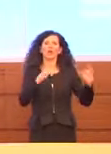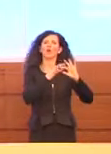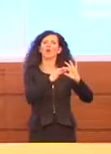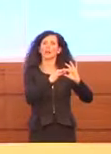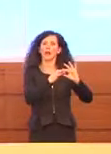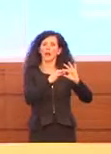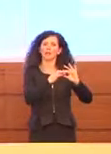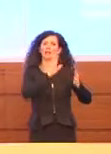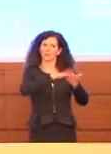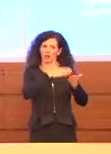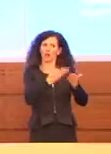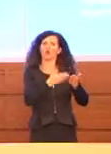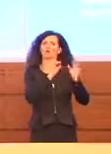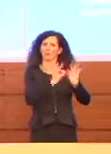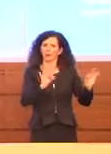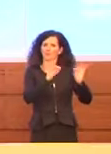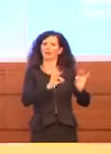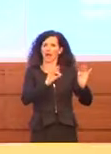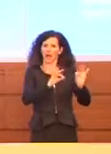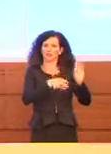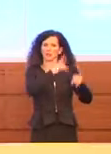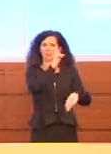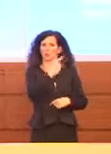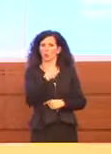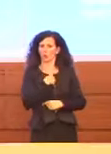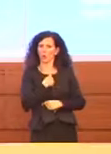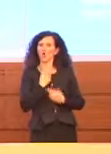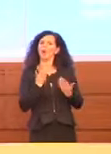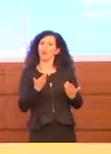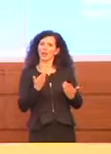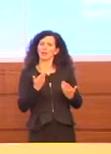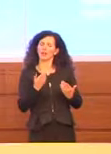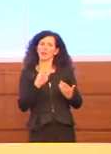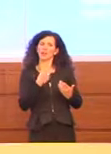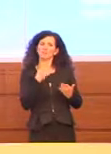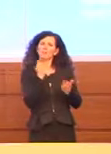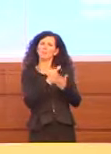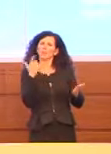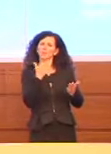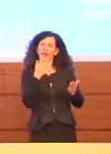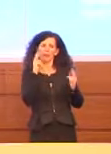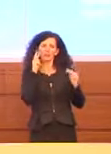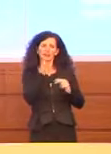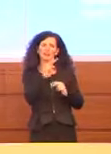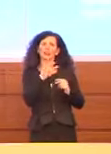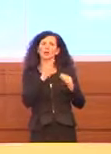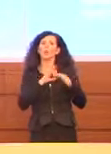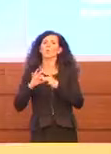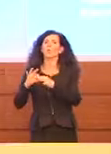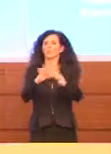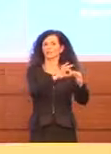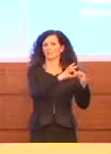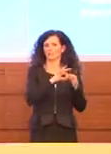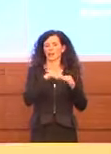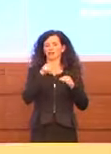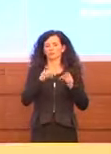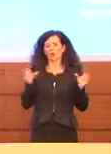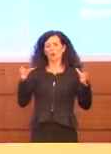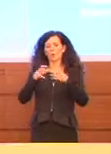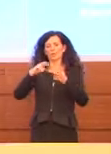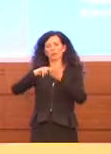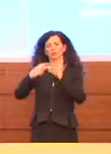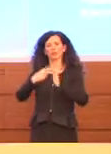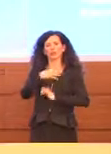però è stata l'unità nel senso che all'interno del comitato tecnico scientifico ho sempre